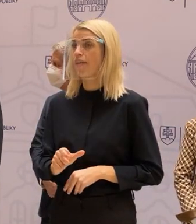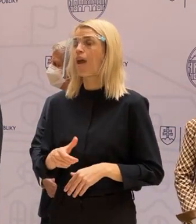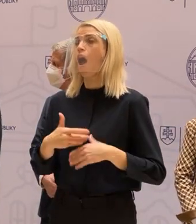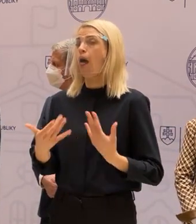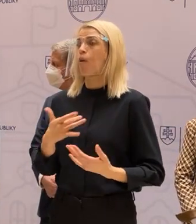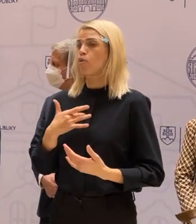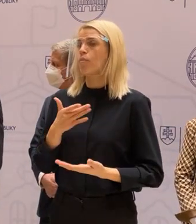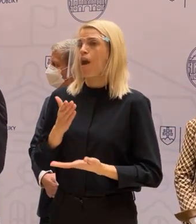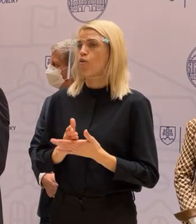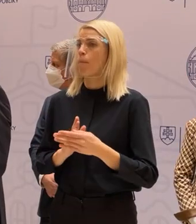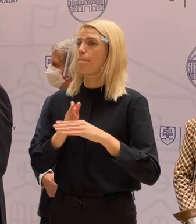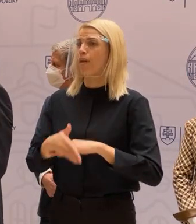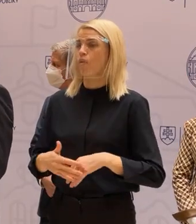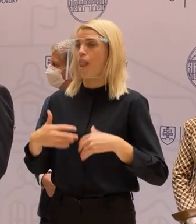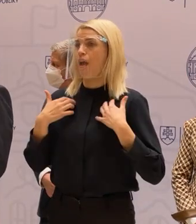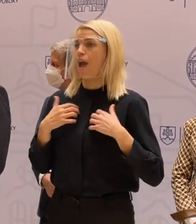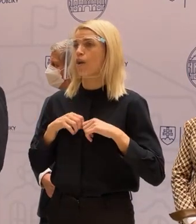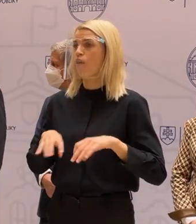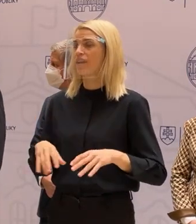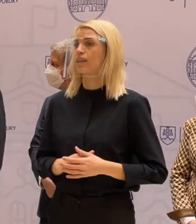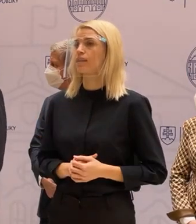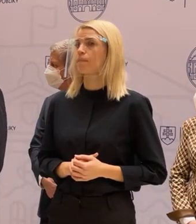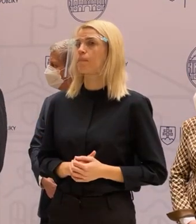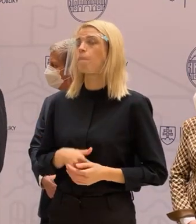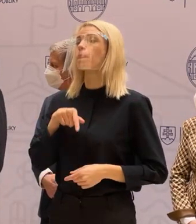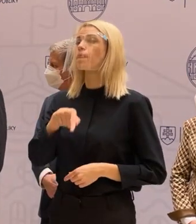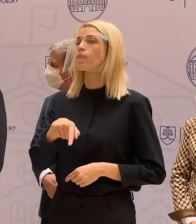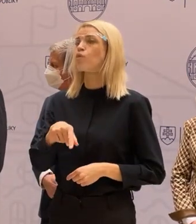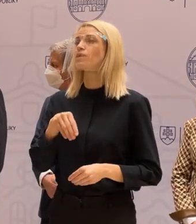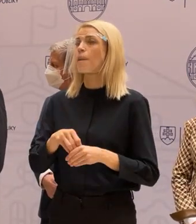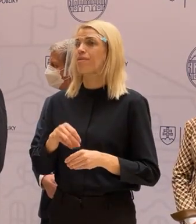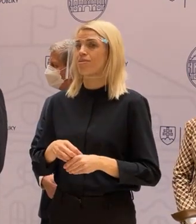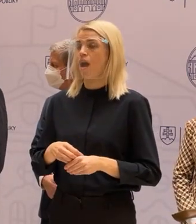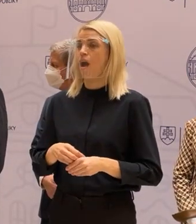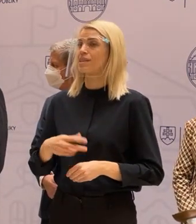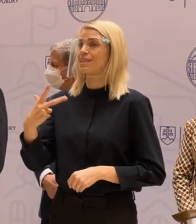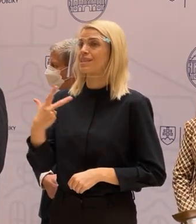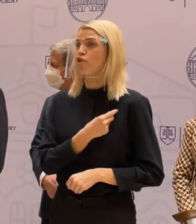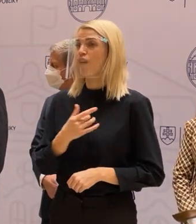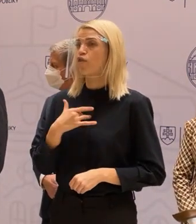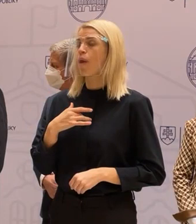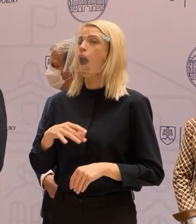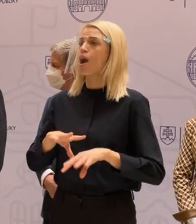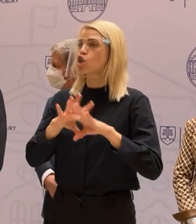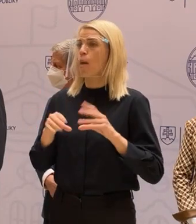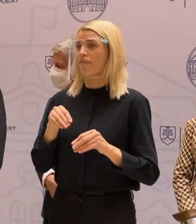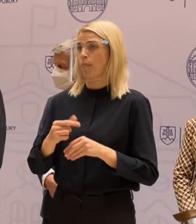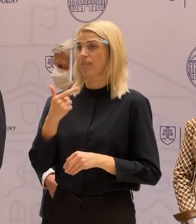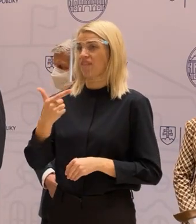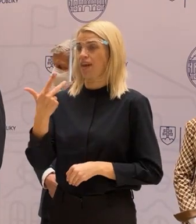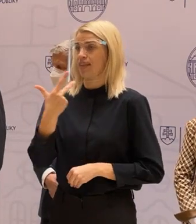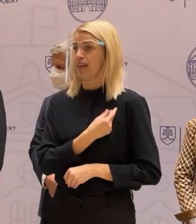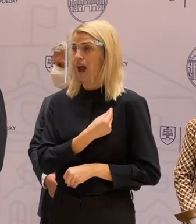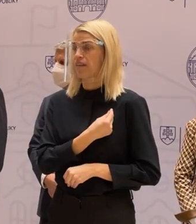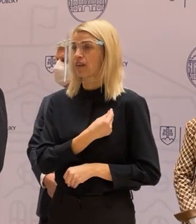po prekonaní covidu, sa považuje kompletne zaočkovaná osoba, teda dvoma dávkami, v